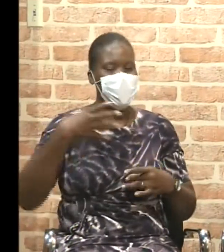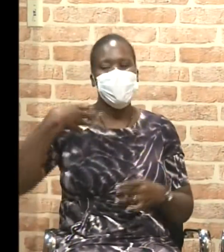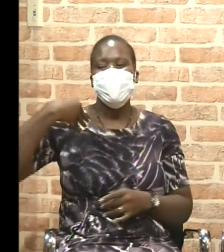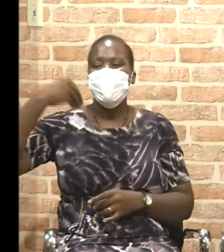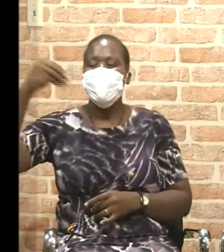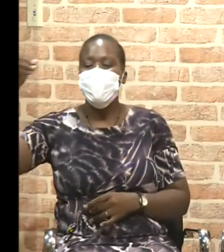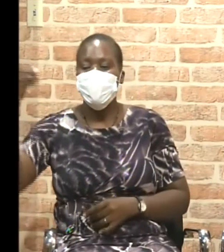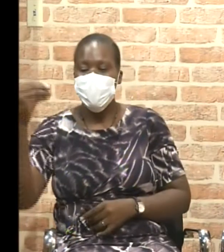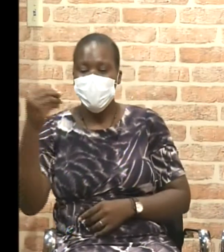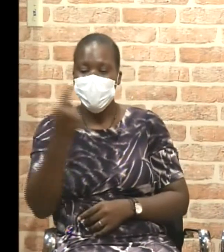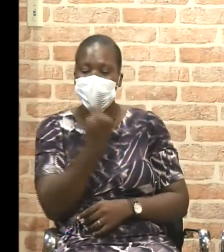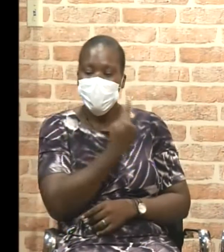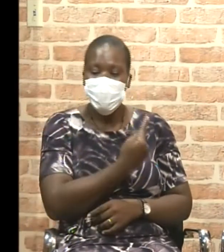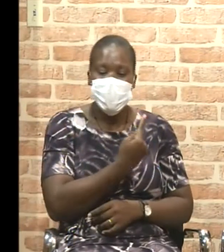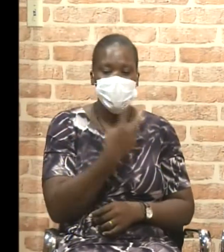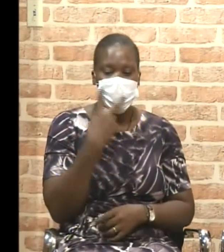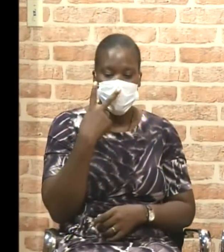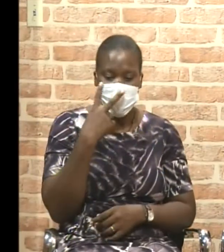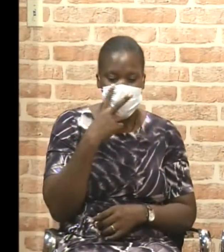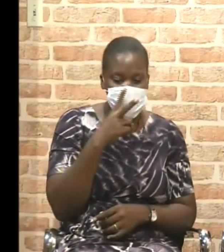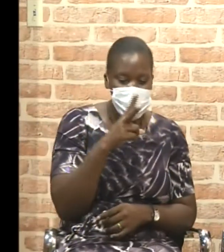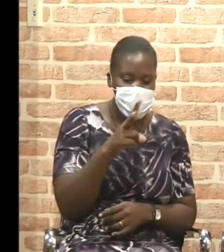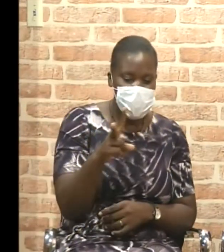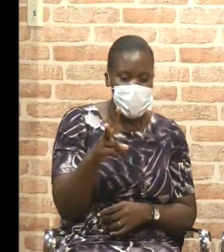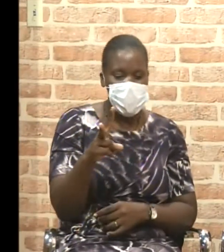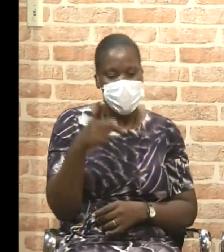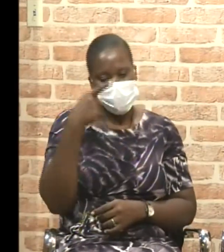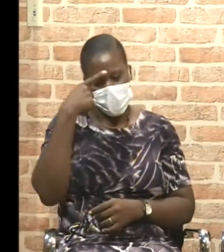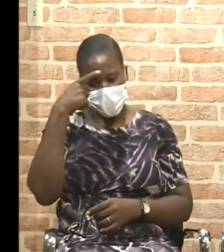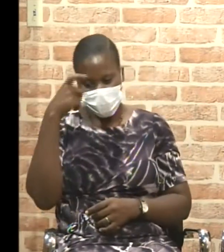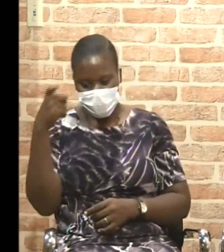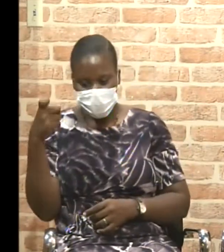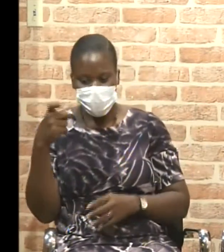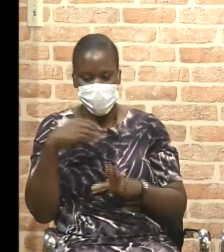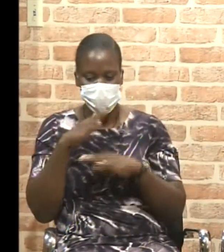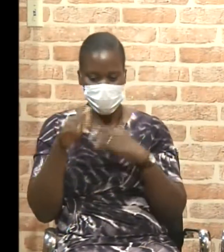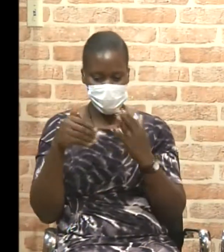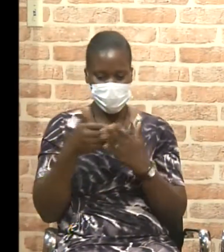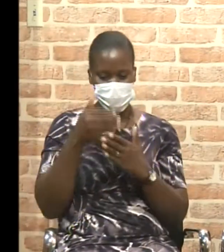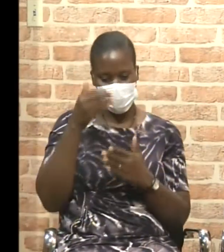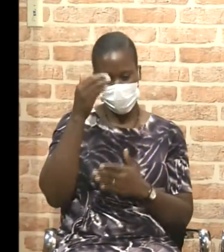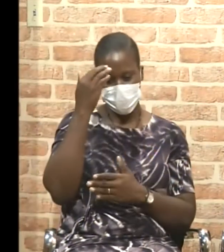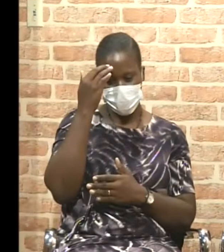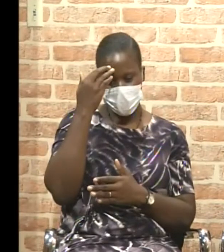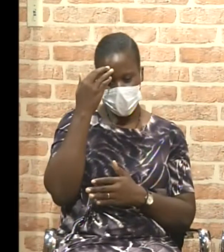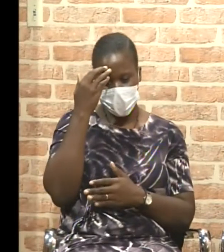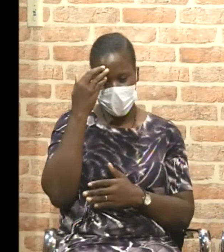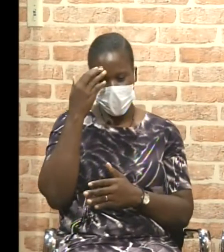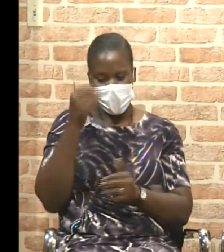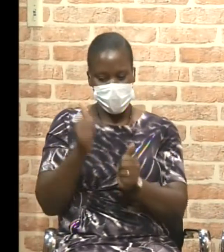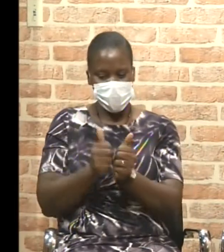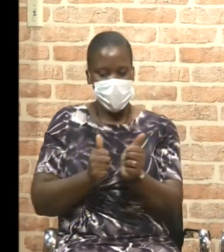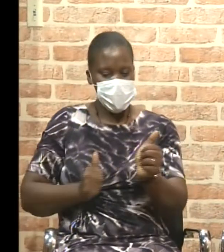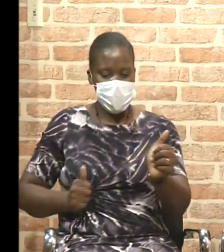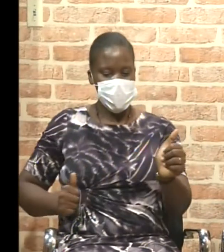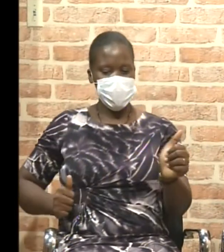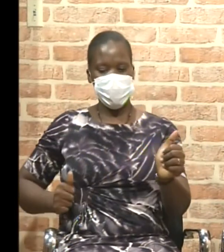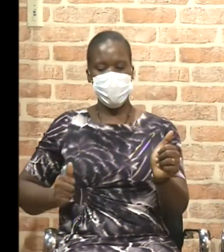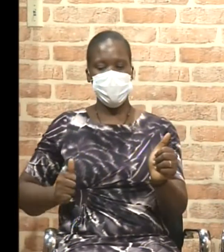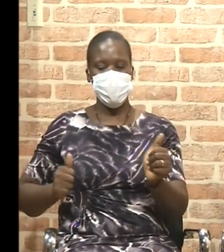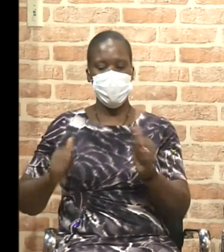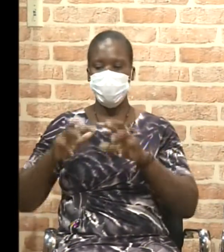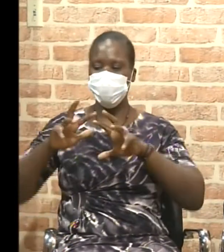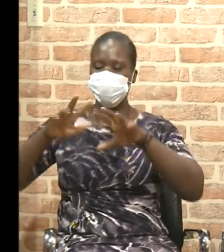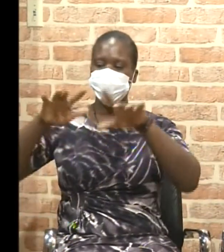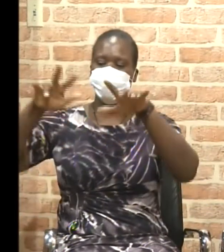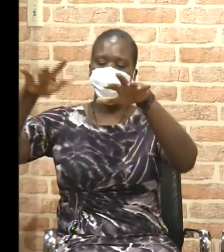nous arriver là parce que tout le monde comprend que le contexte là c'était éviter foule donc pas qu'à inviter mon handicapé à monter descendre venir pendant qu'on